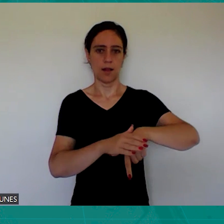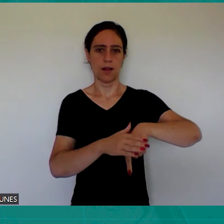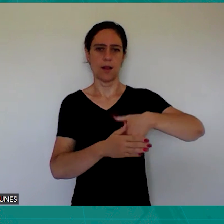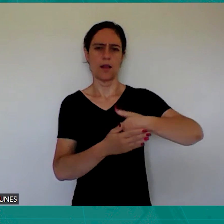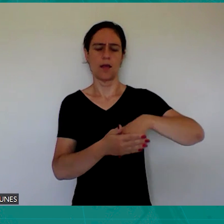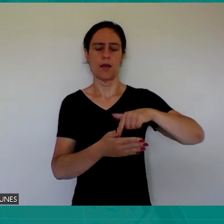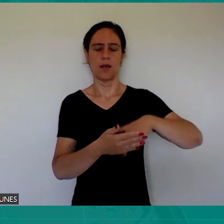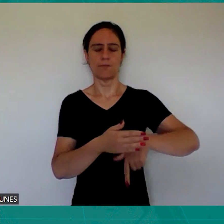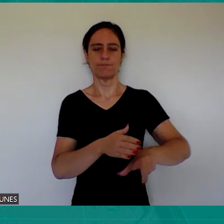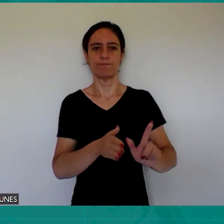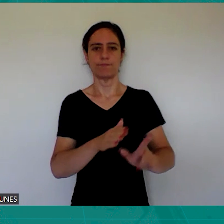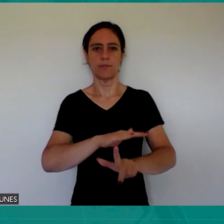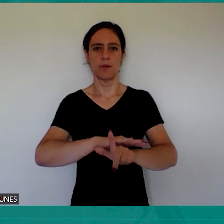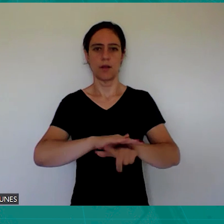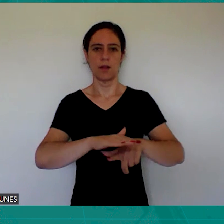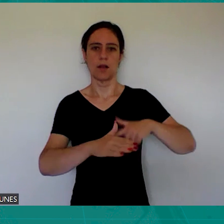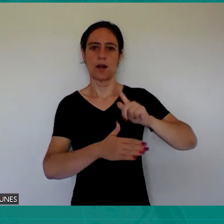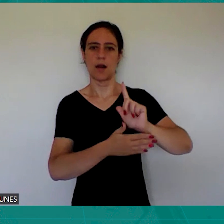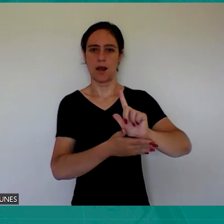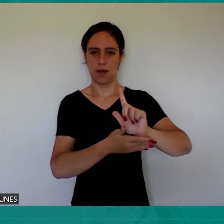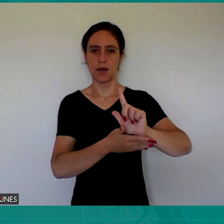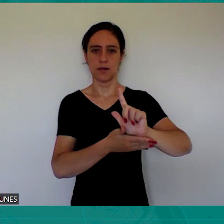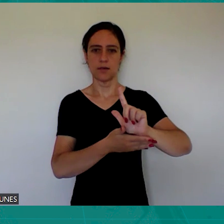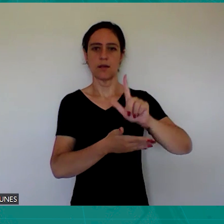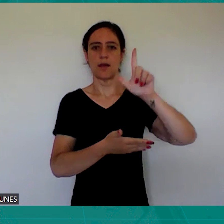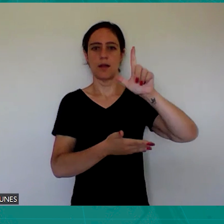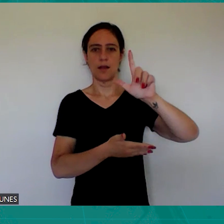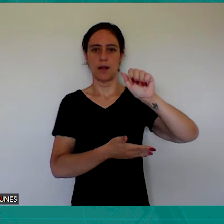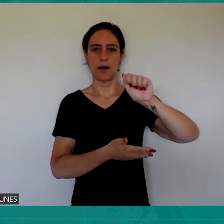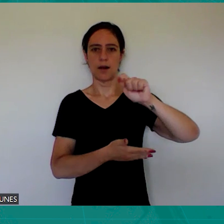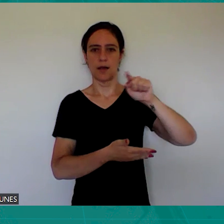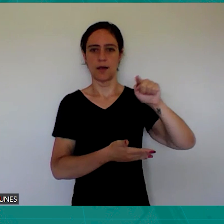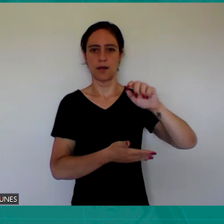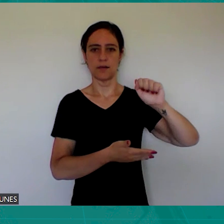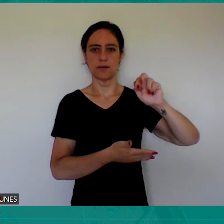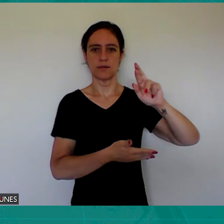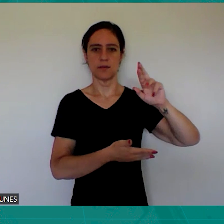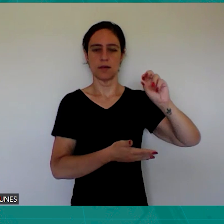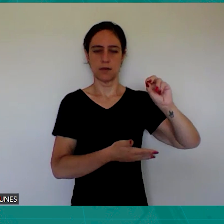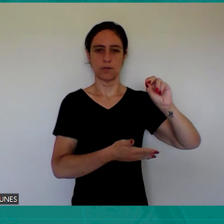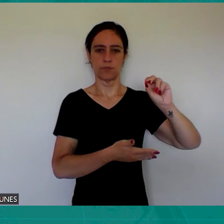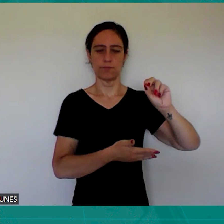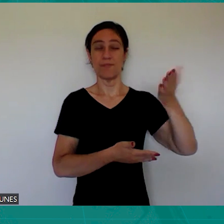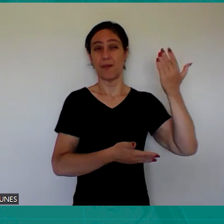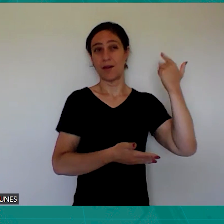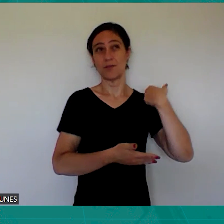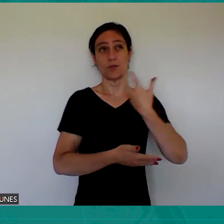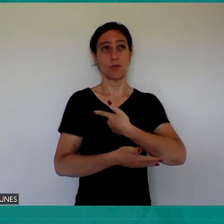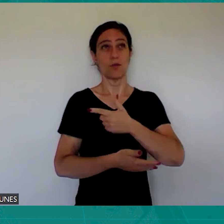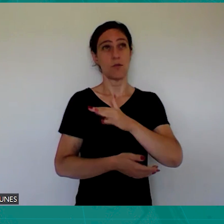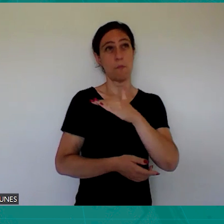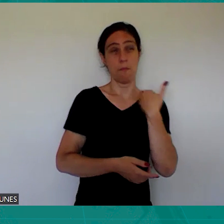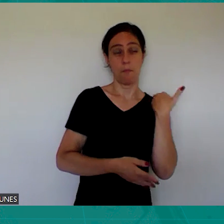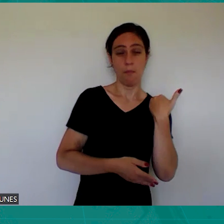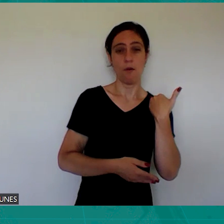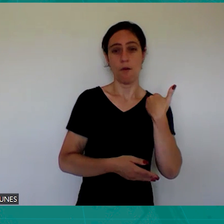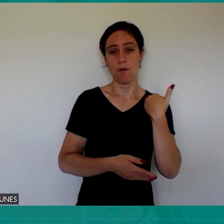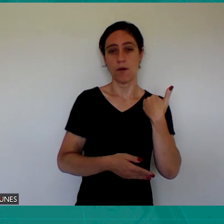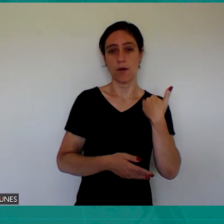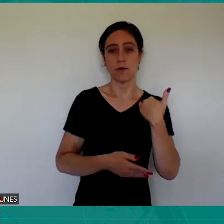estávamos todos mortos em nossos delitos e pecados. Efésios capítulo 2, versículo 1 nos